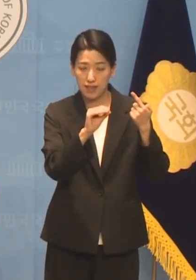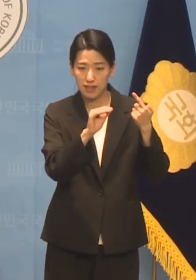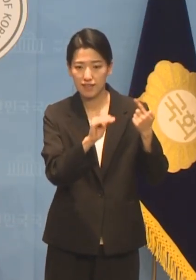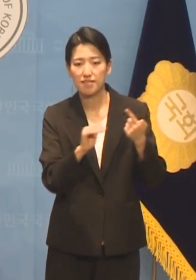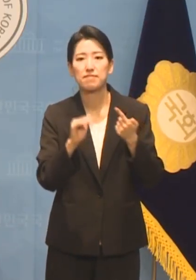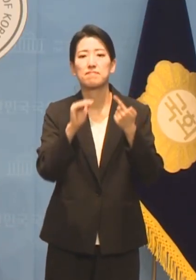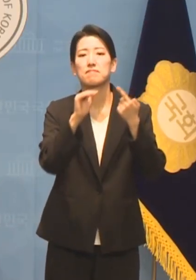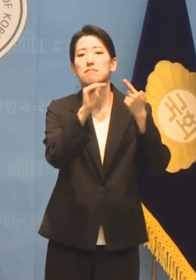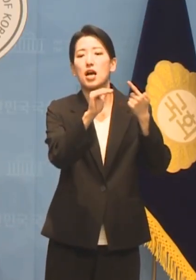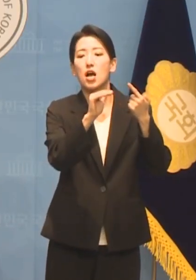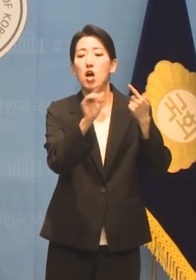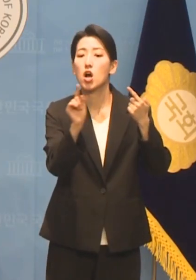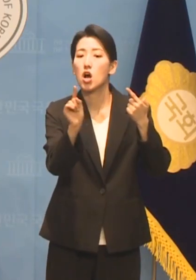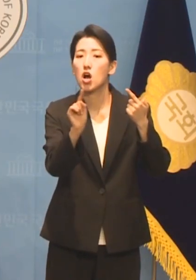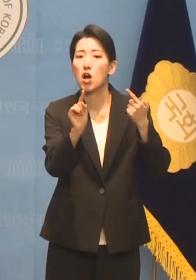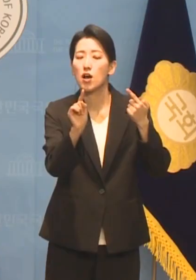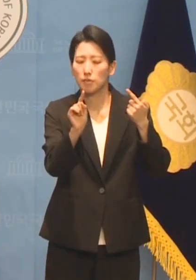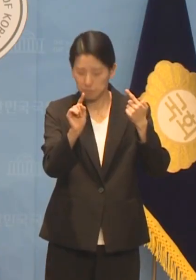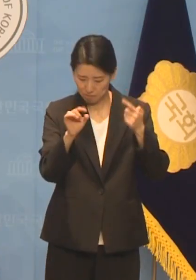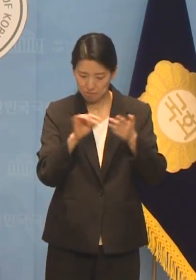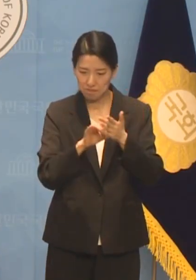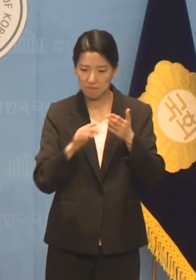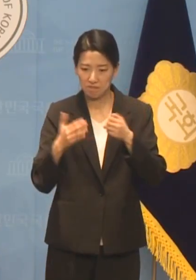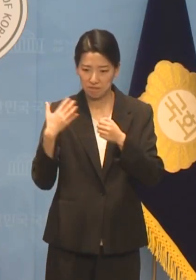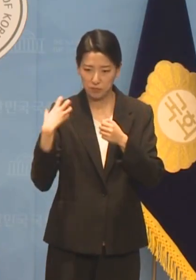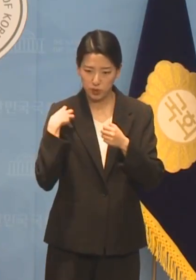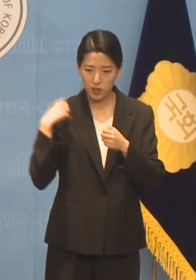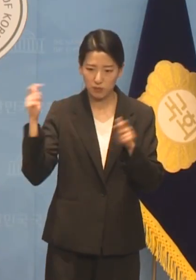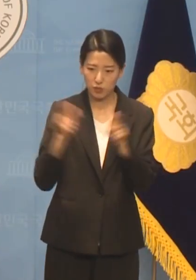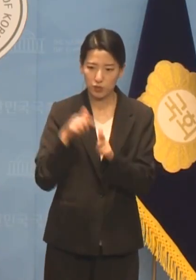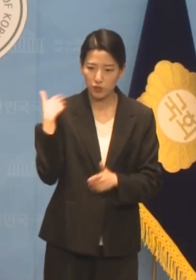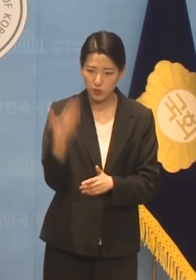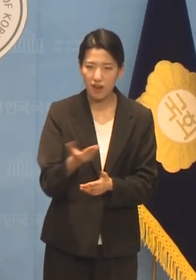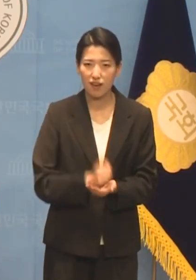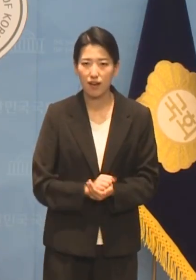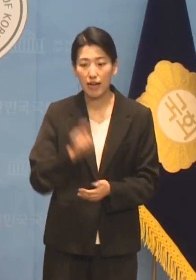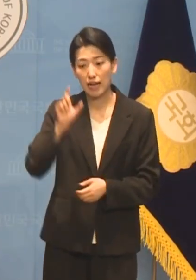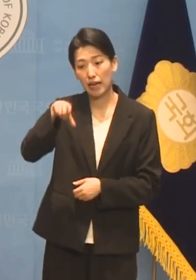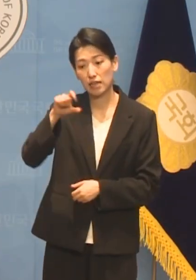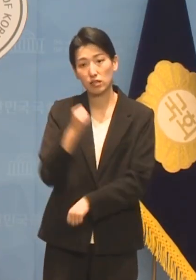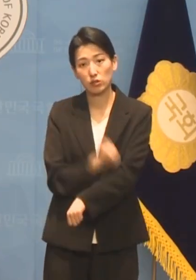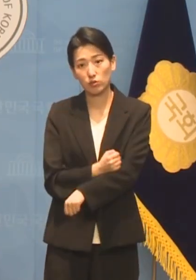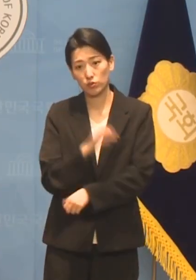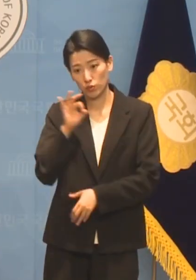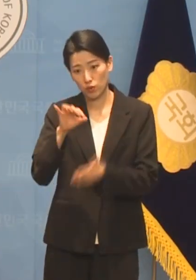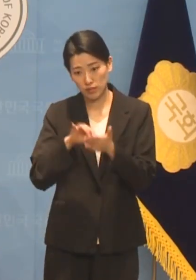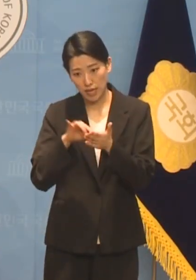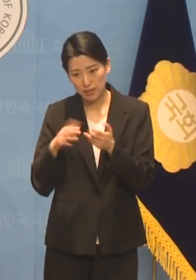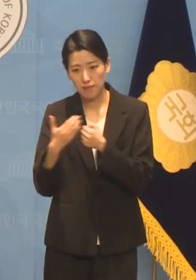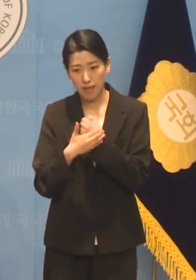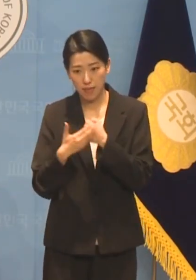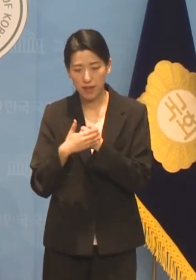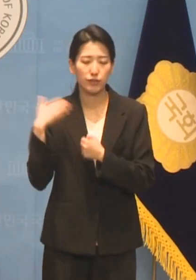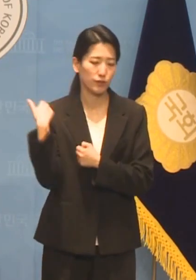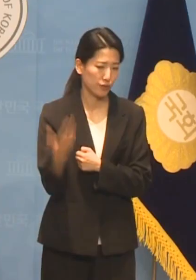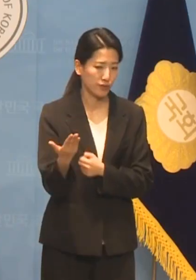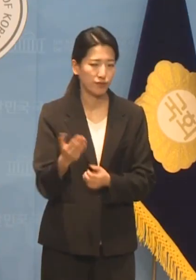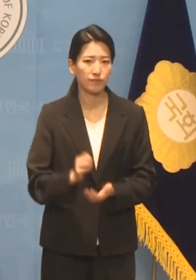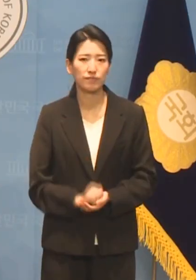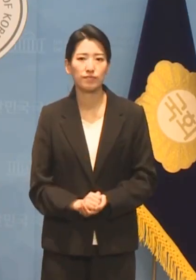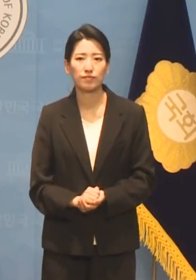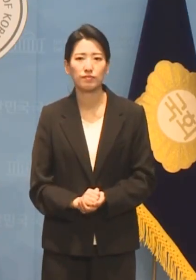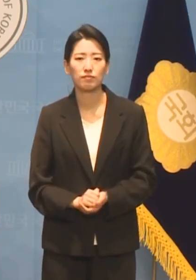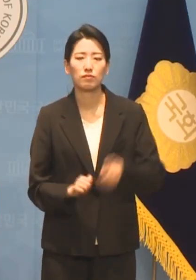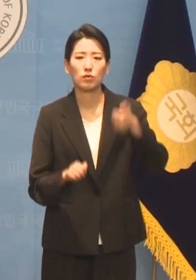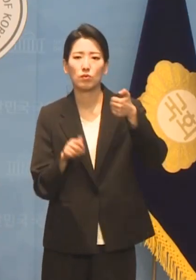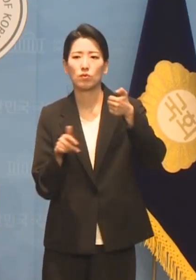상향 검토하여 확 덜어드리겠습니다. 카드 수수료 세액 공제도 늘리겠습니다. 또 총